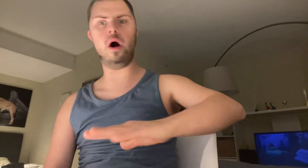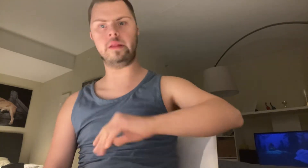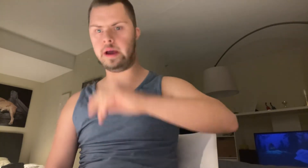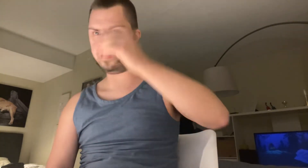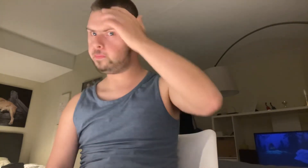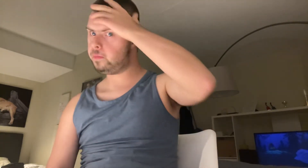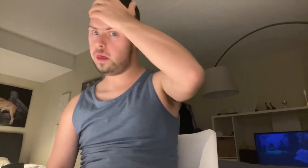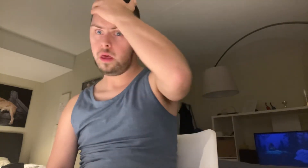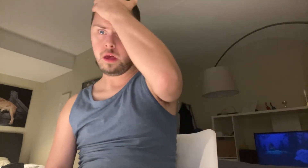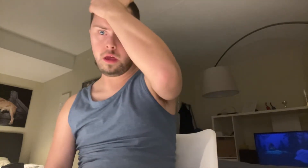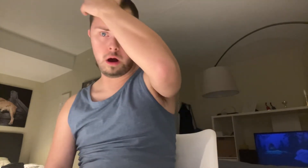det. Ja,